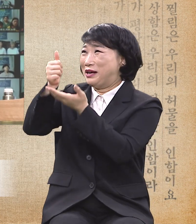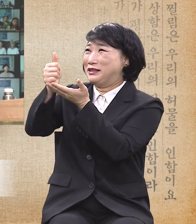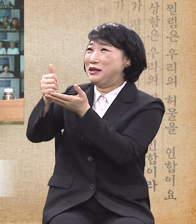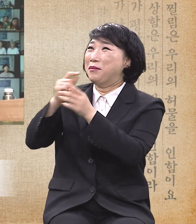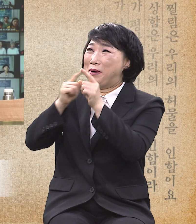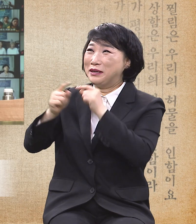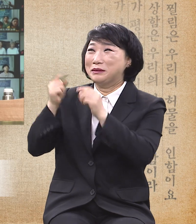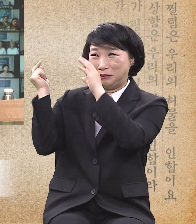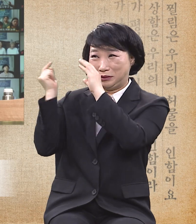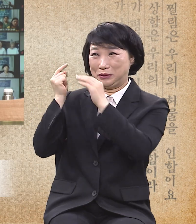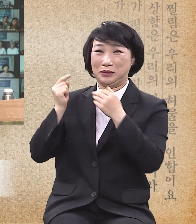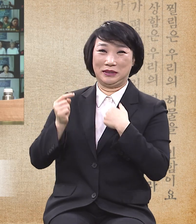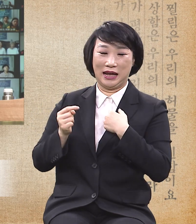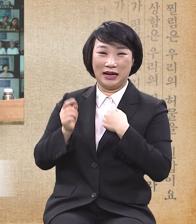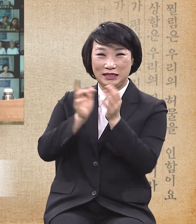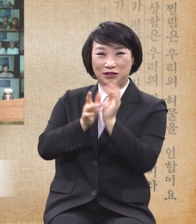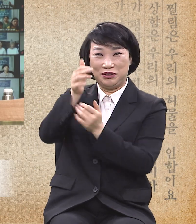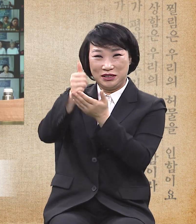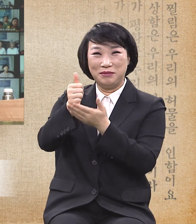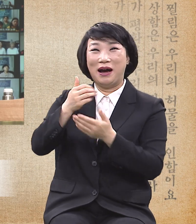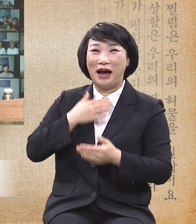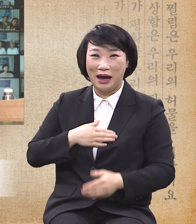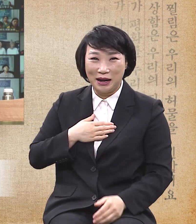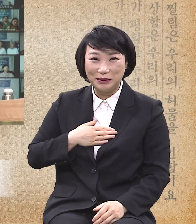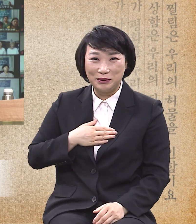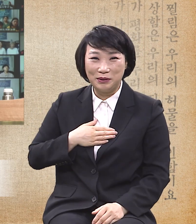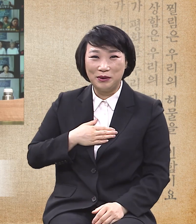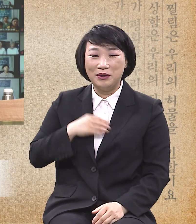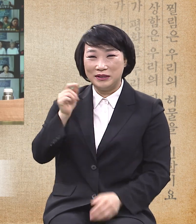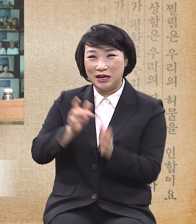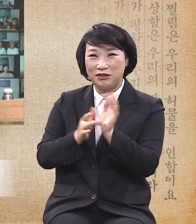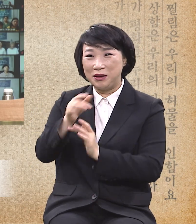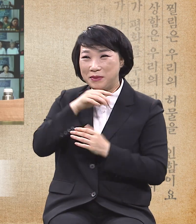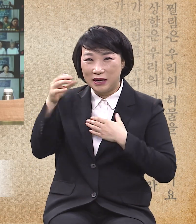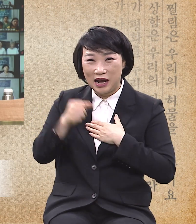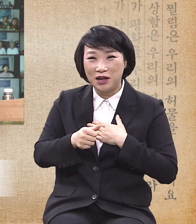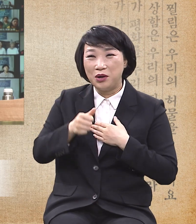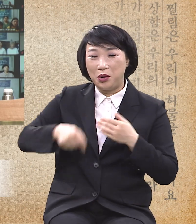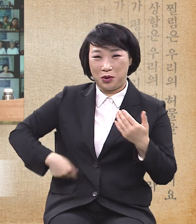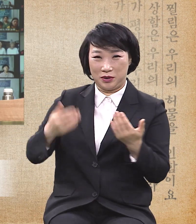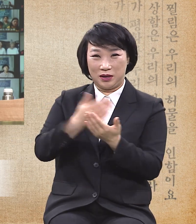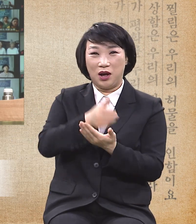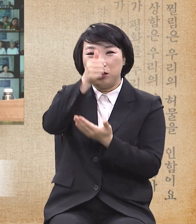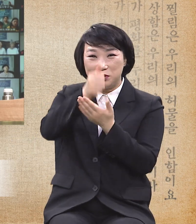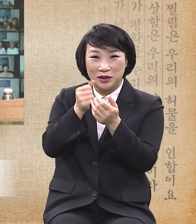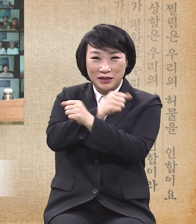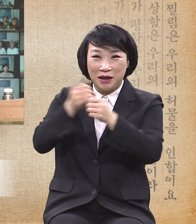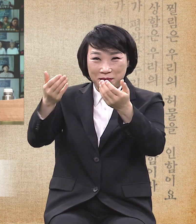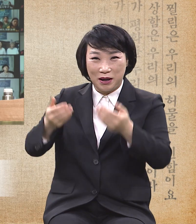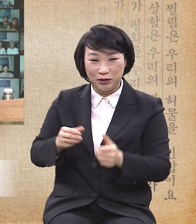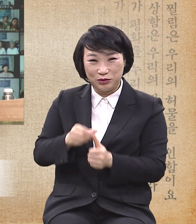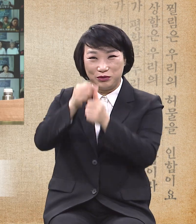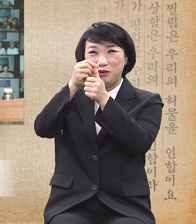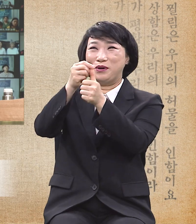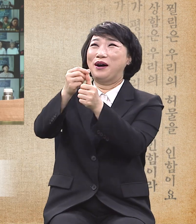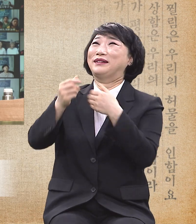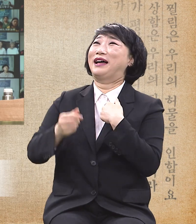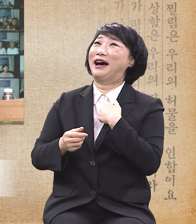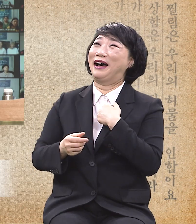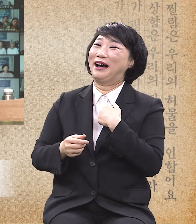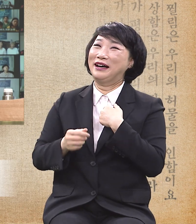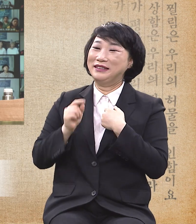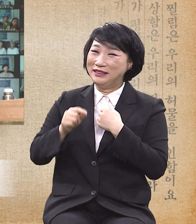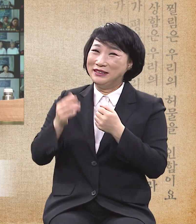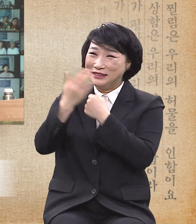목사님 말씀 듣고 내가 예수님만 알고 그 피로 회개하고 제사 안 받고 구원받았잖아요.